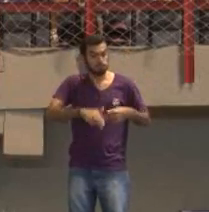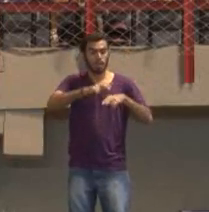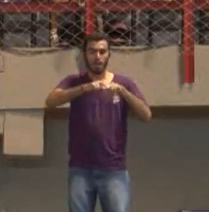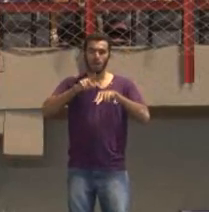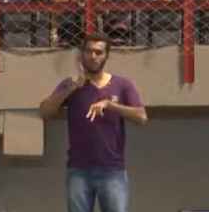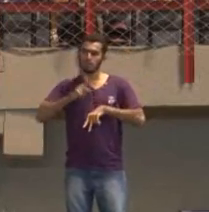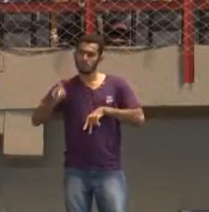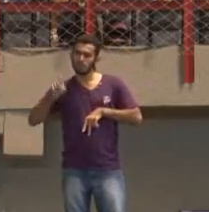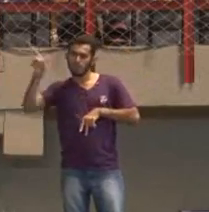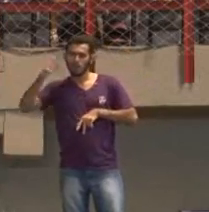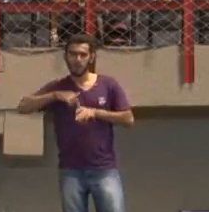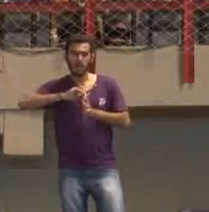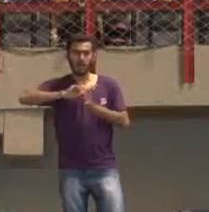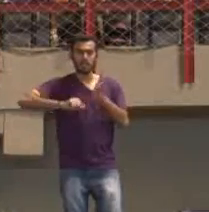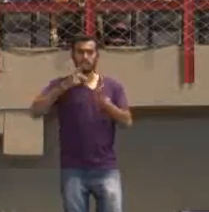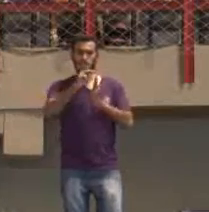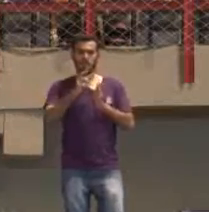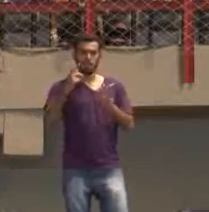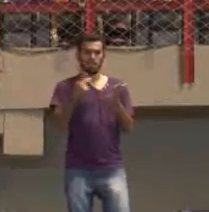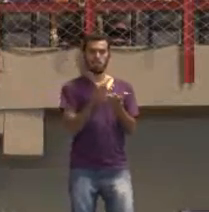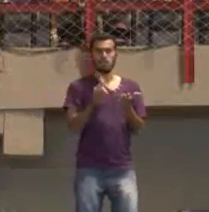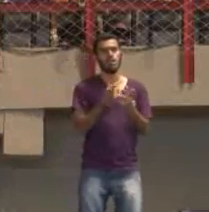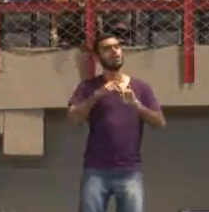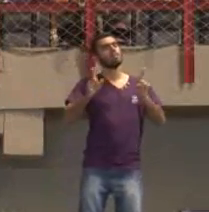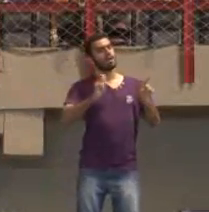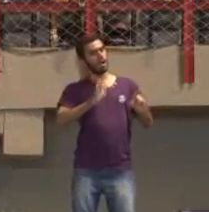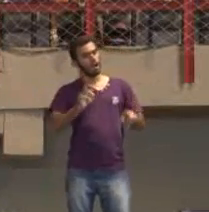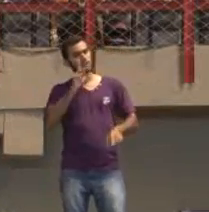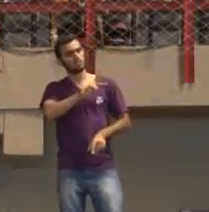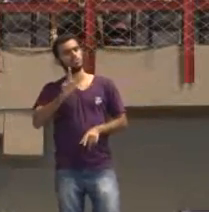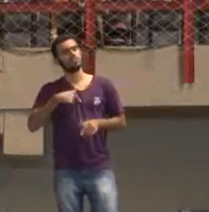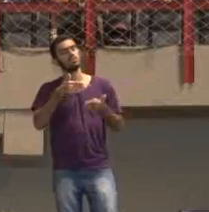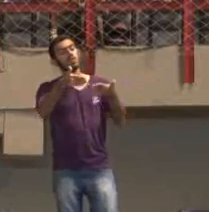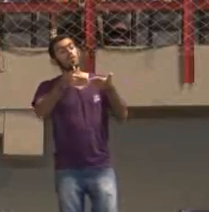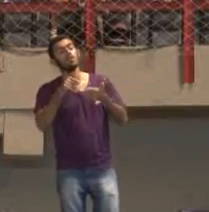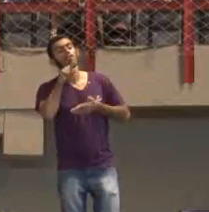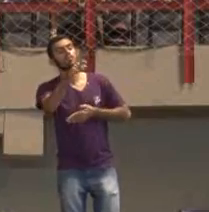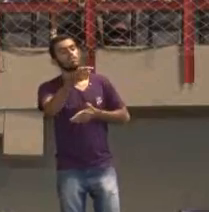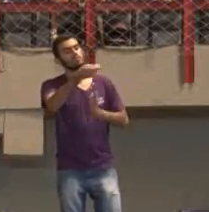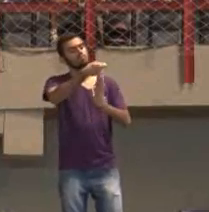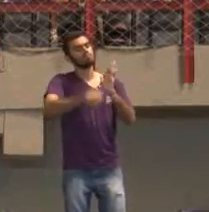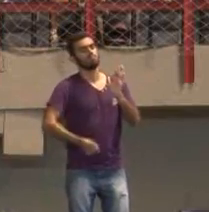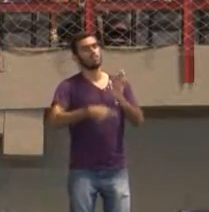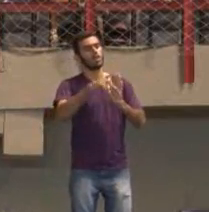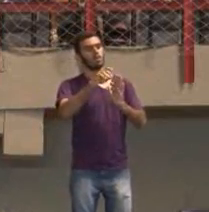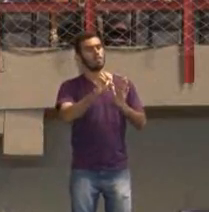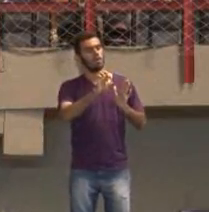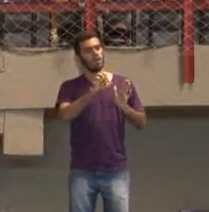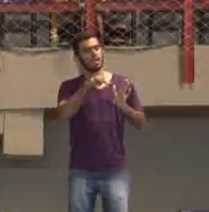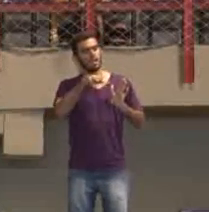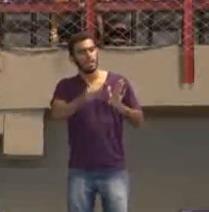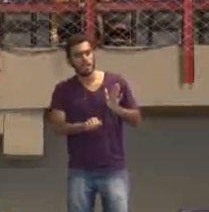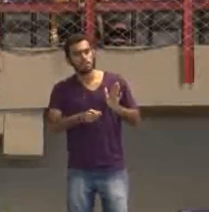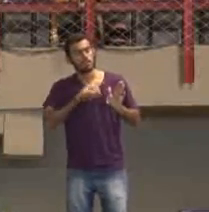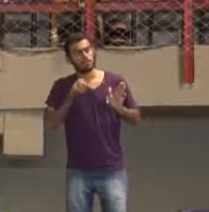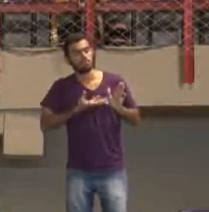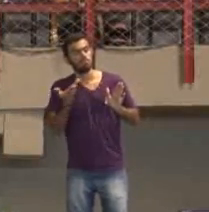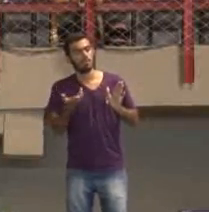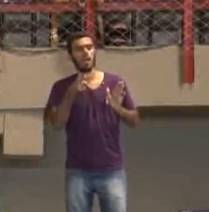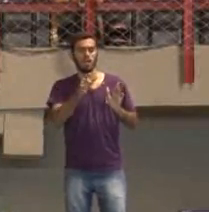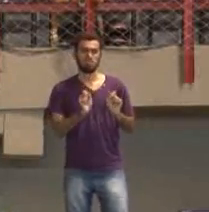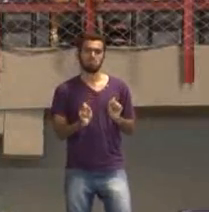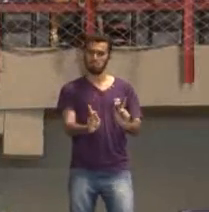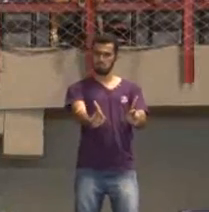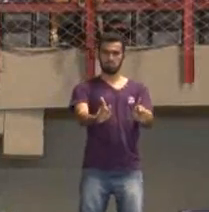erro. Agora, se ele tivesse pedido a você um poema, então estava tudo certo. Você estava escrevendo com